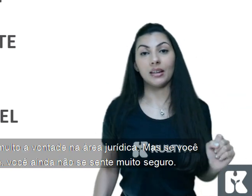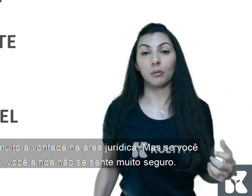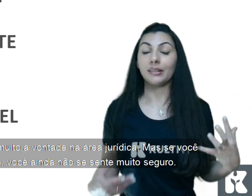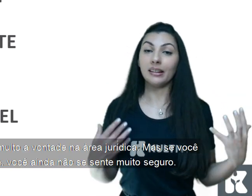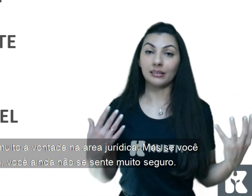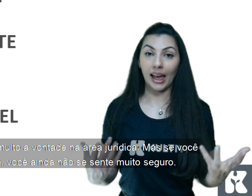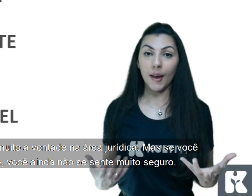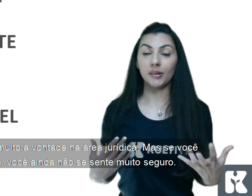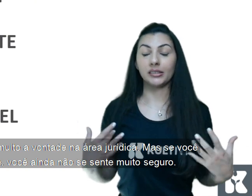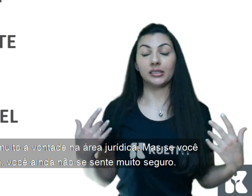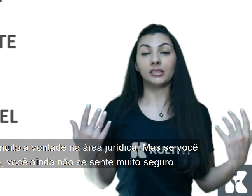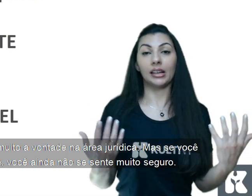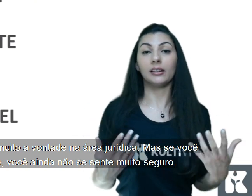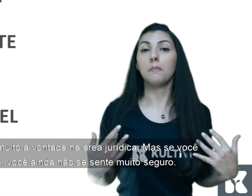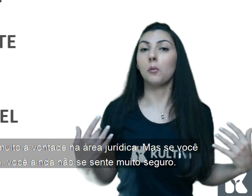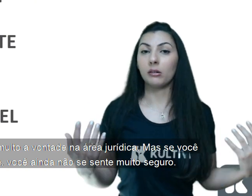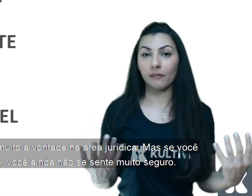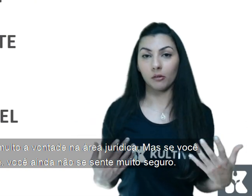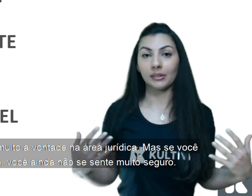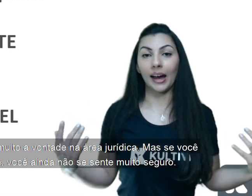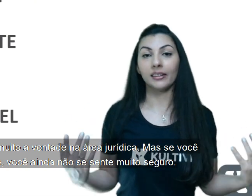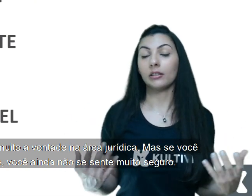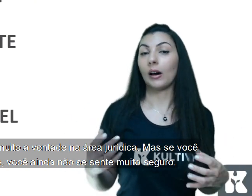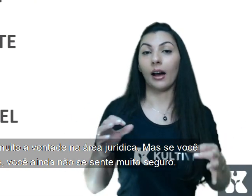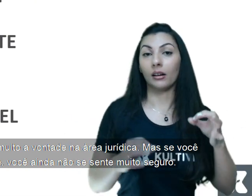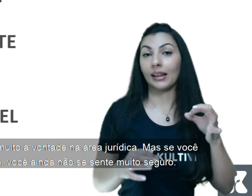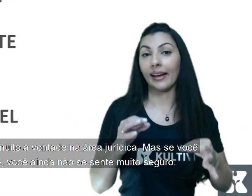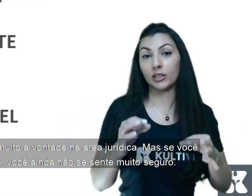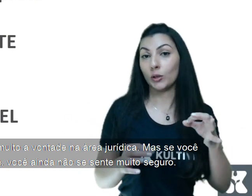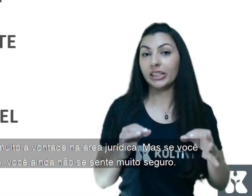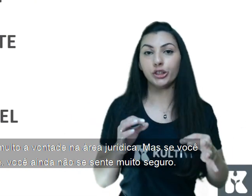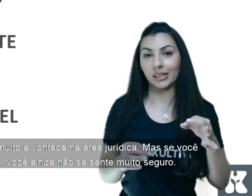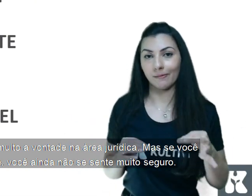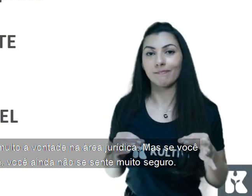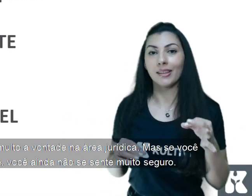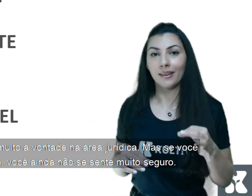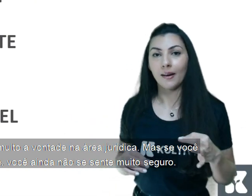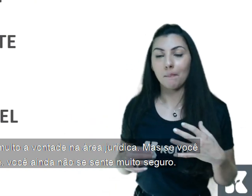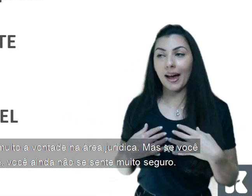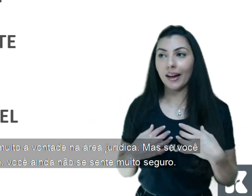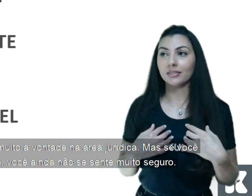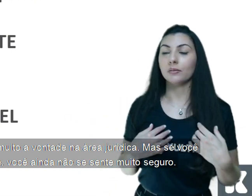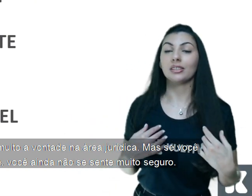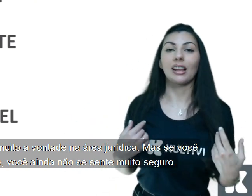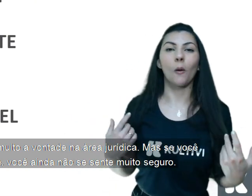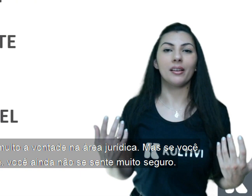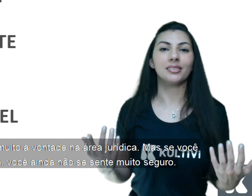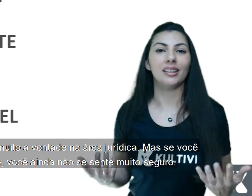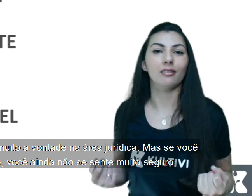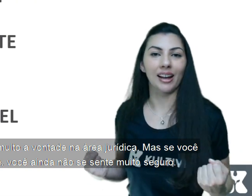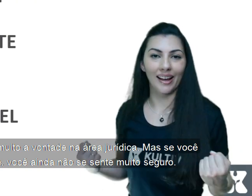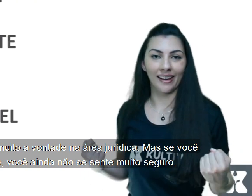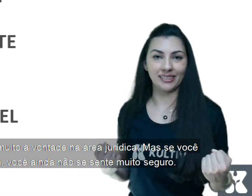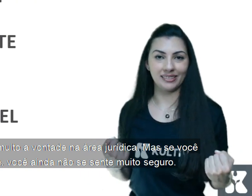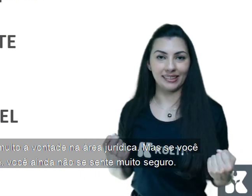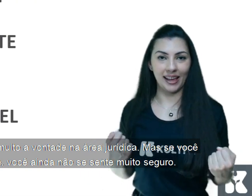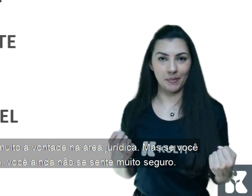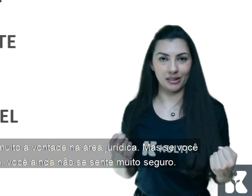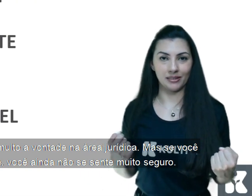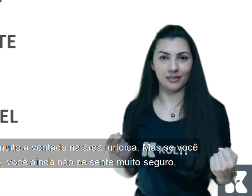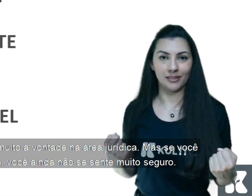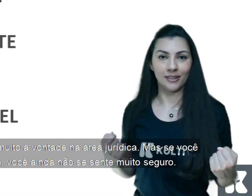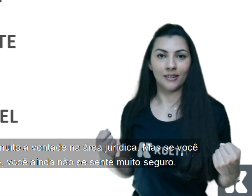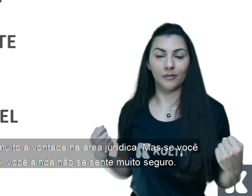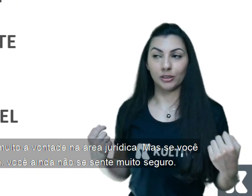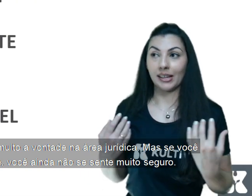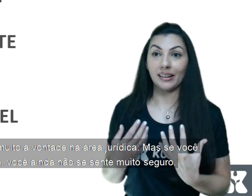Por exemplo, tem intérpretes que se sentem muito à vontade na área jurídica. Mas, se você está começando na carreira de